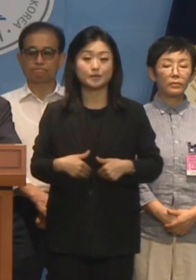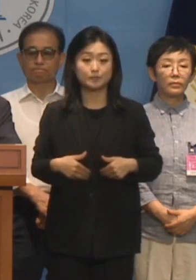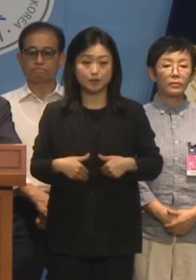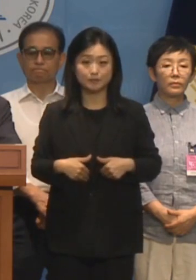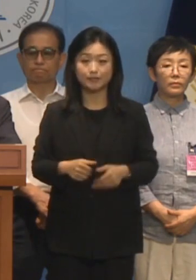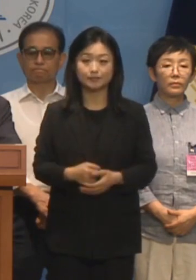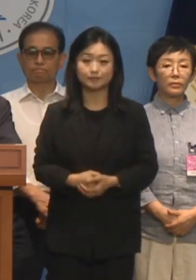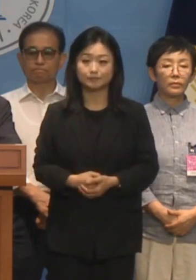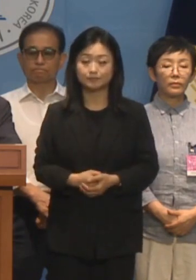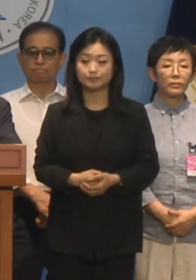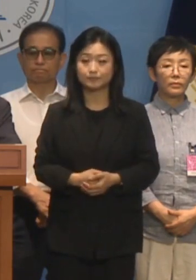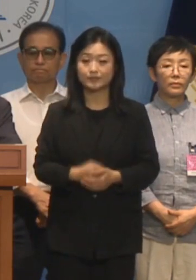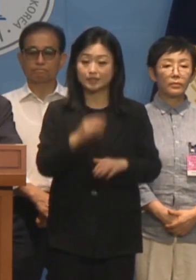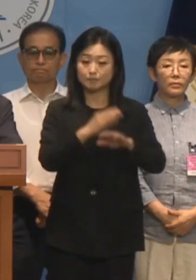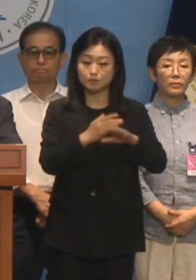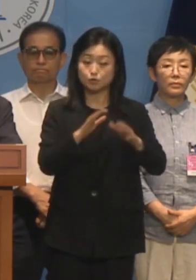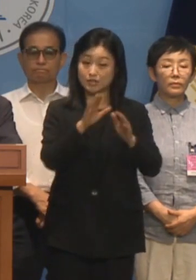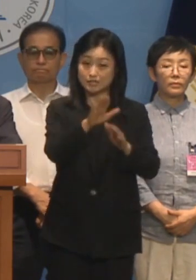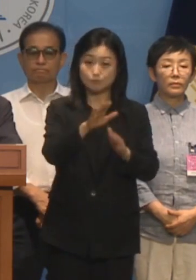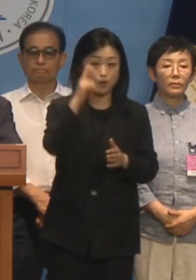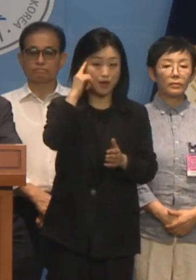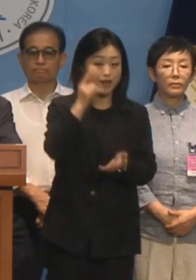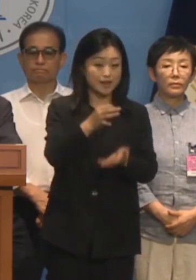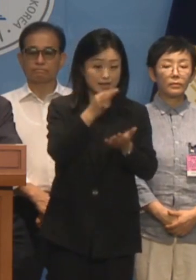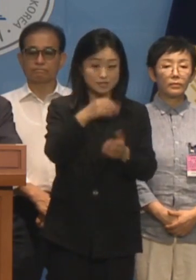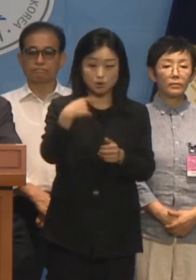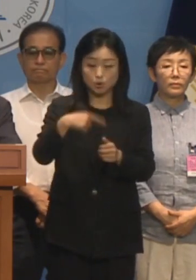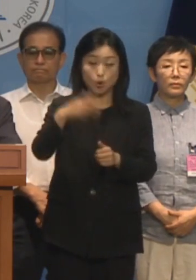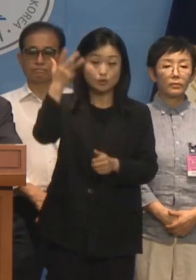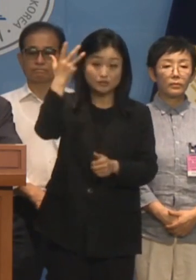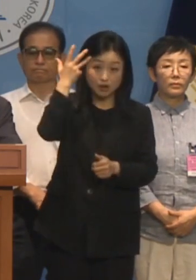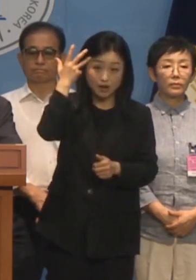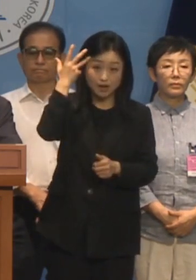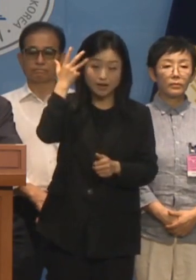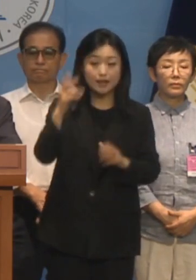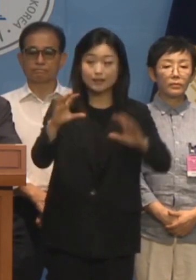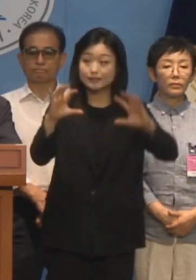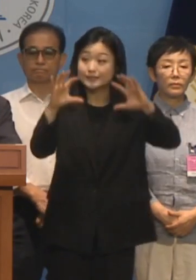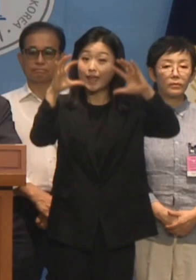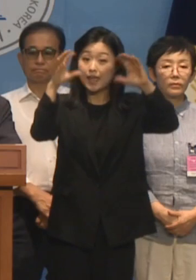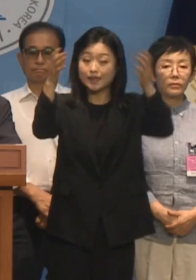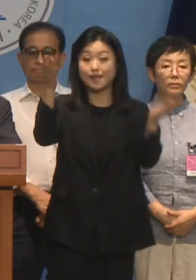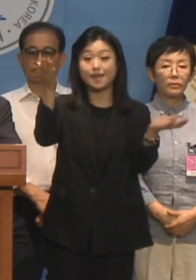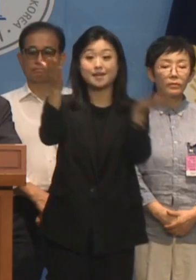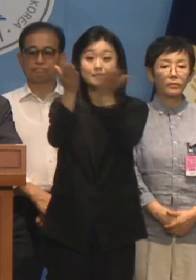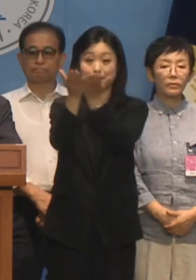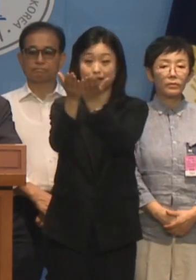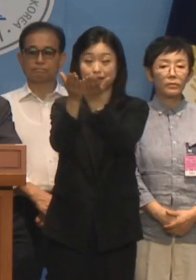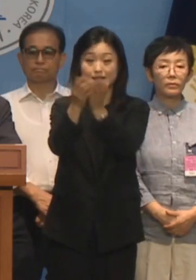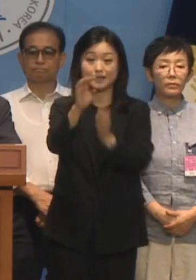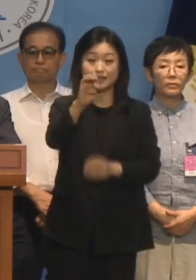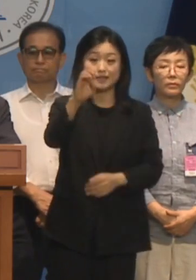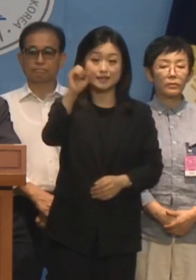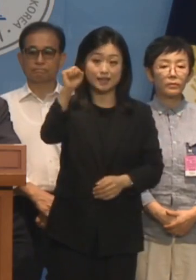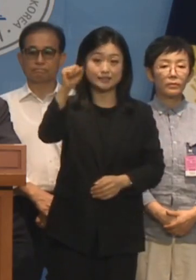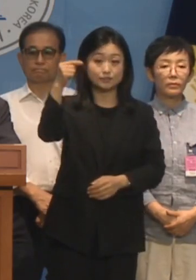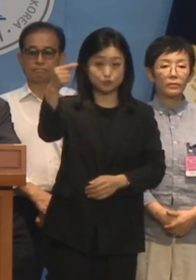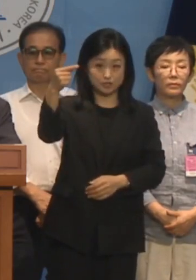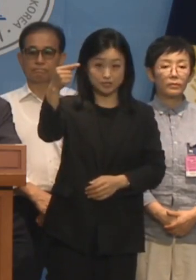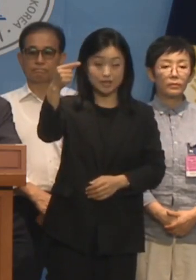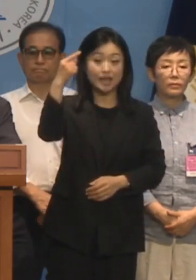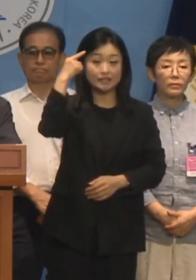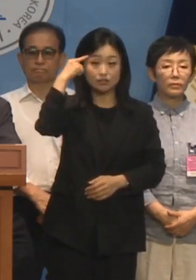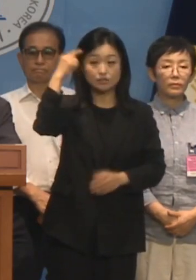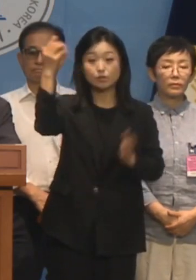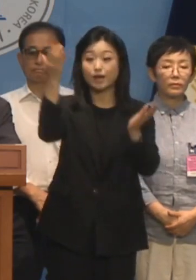이 같은 민주진보 가치와 교육 철학은 오늘날 세계적 시대조류인 ESG